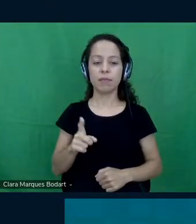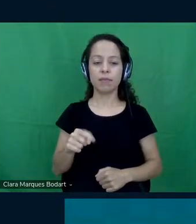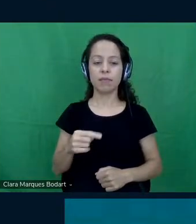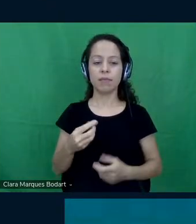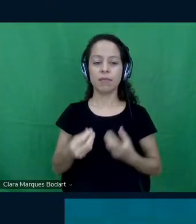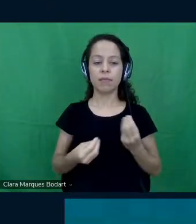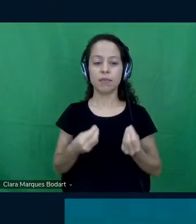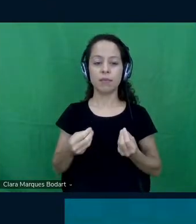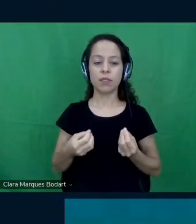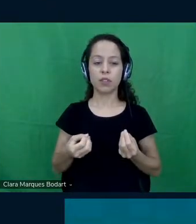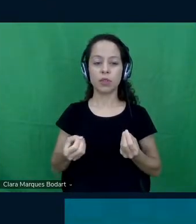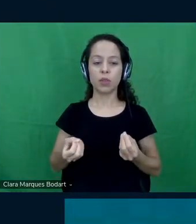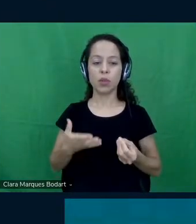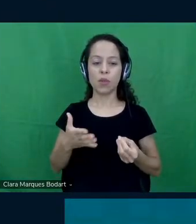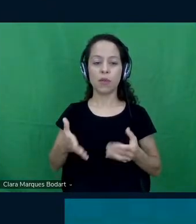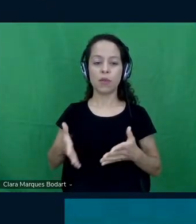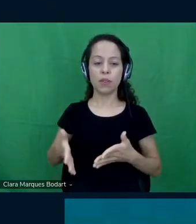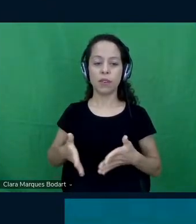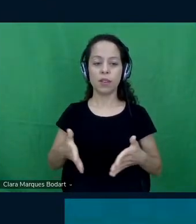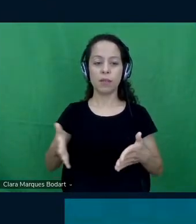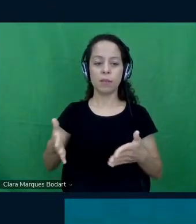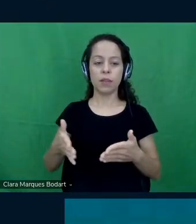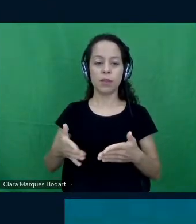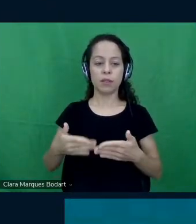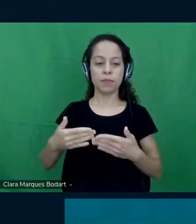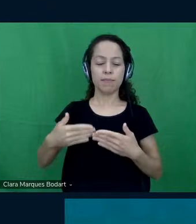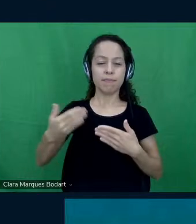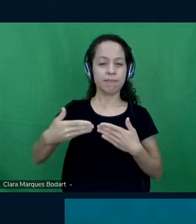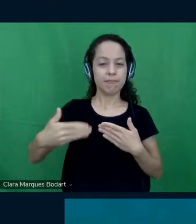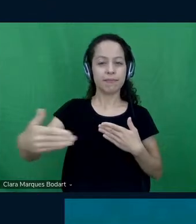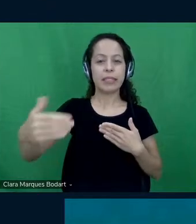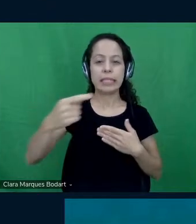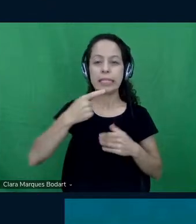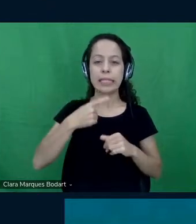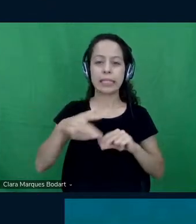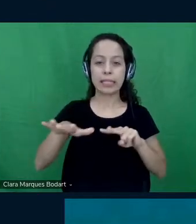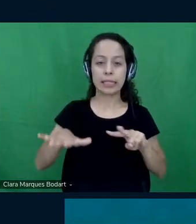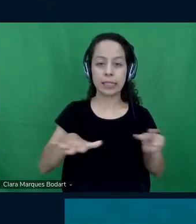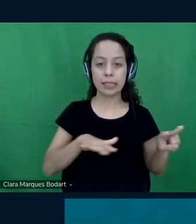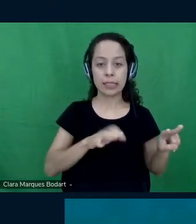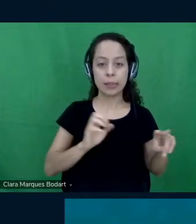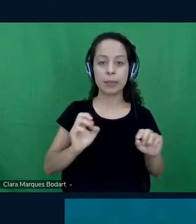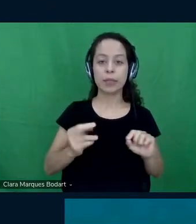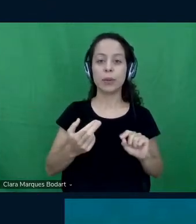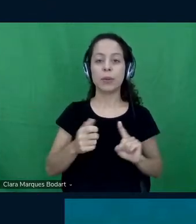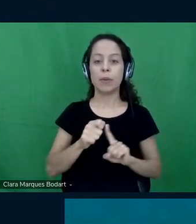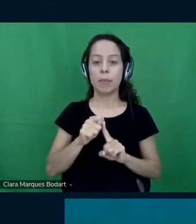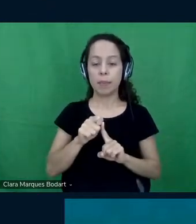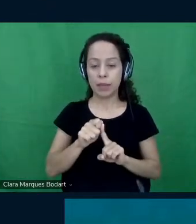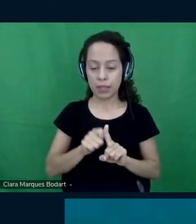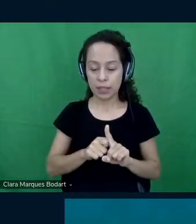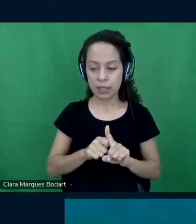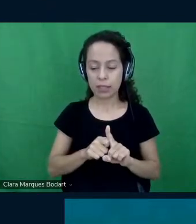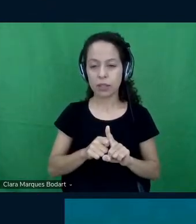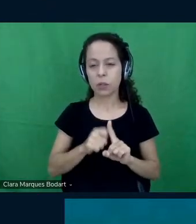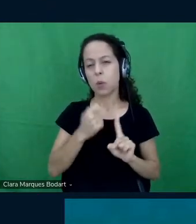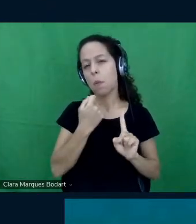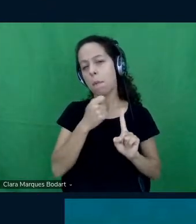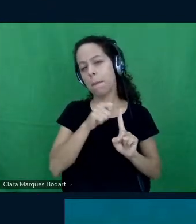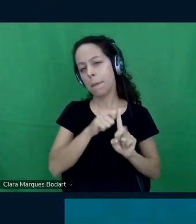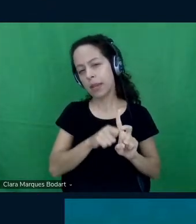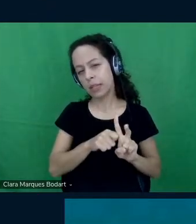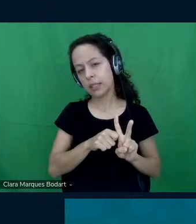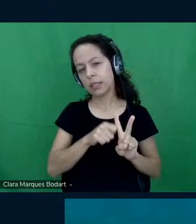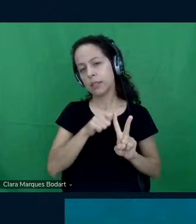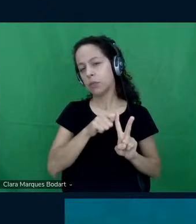novos rumos nas próximas semanas ou mês, um mês ou dois, né, no máximo. E